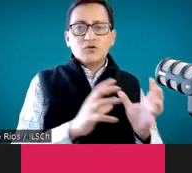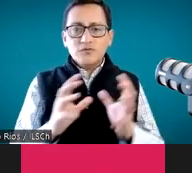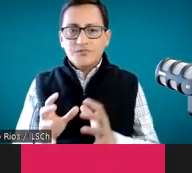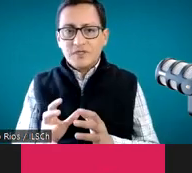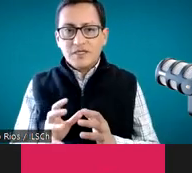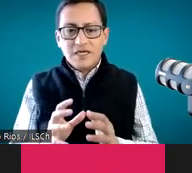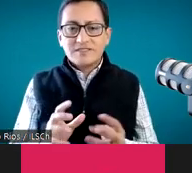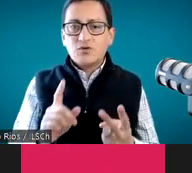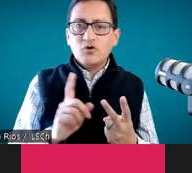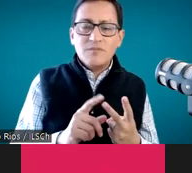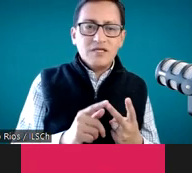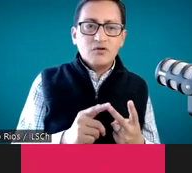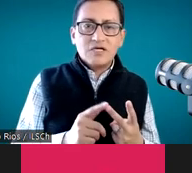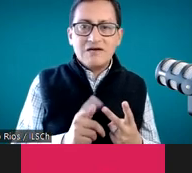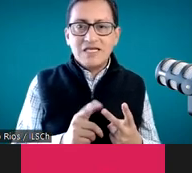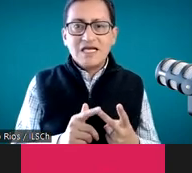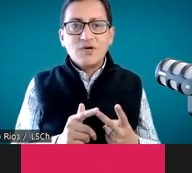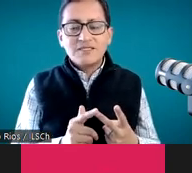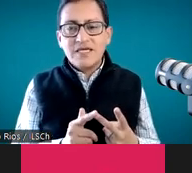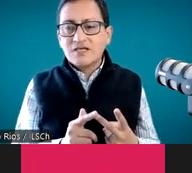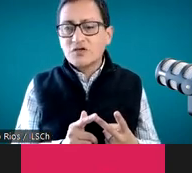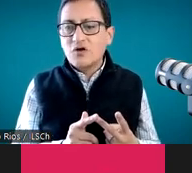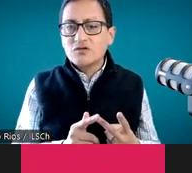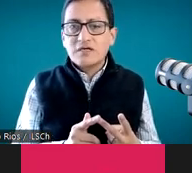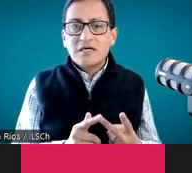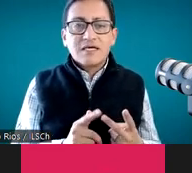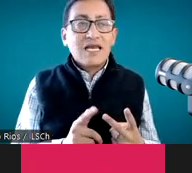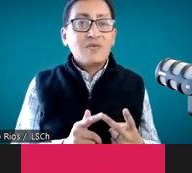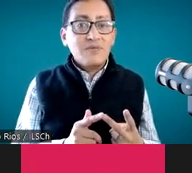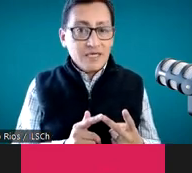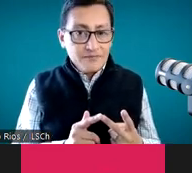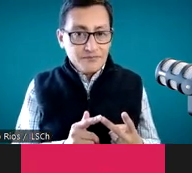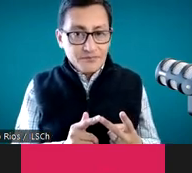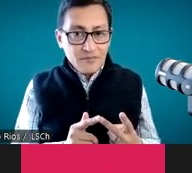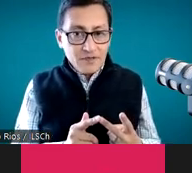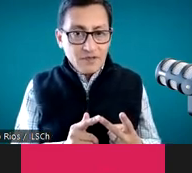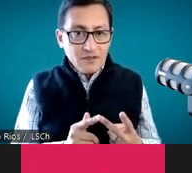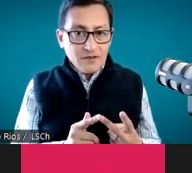otro punto, que es el segundo elemento clave de la lengua de señas, que es la mímica.